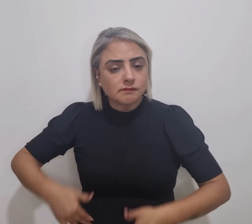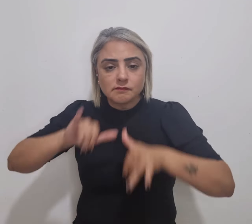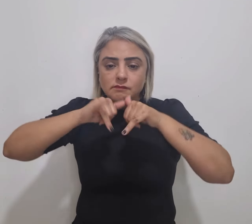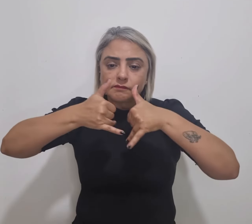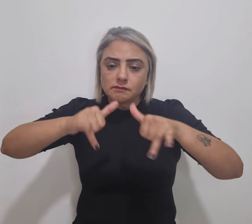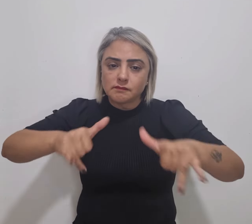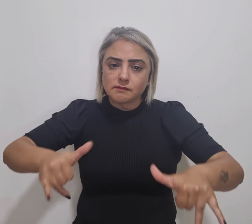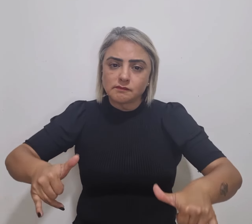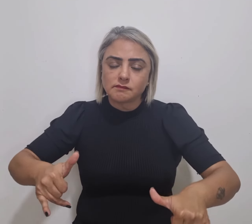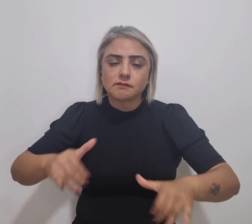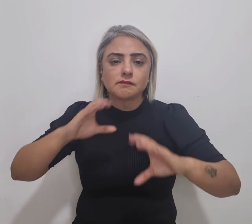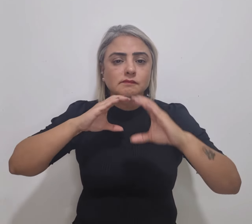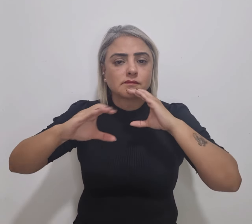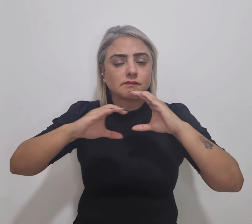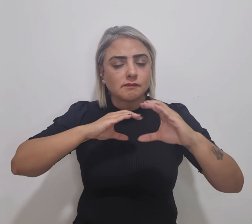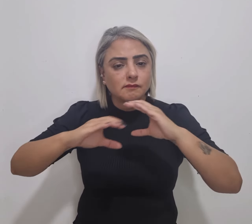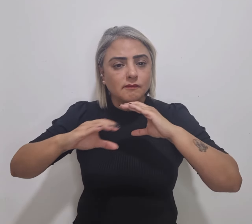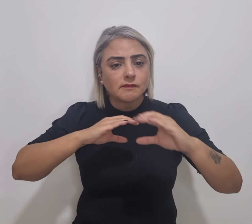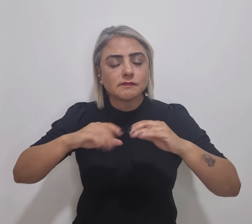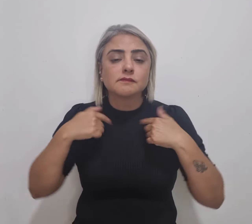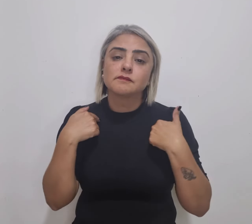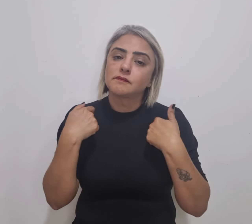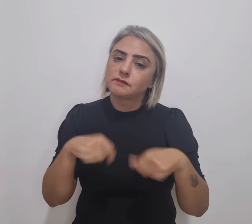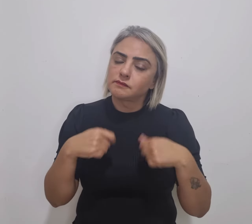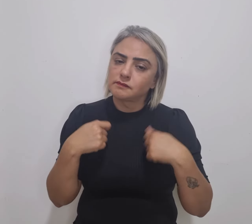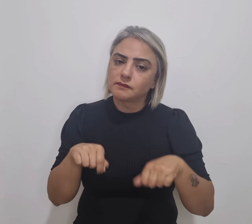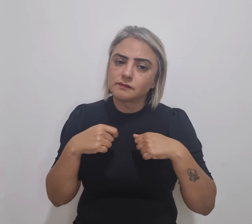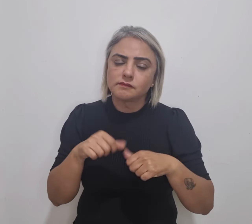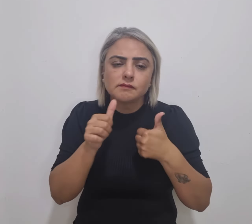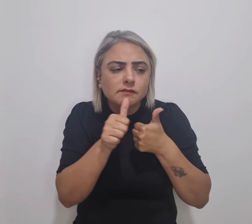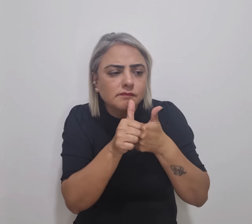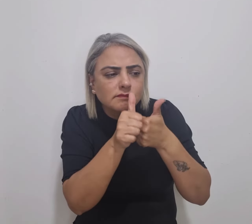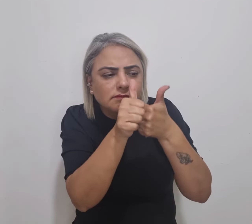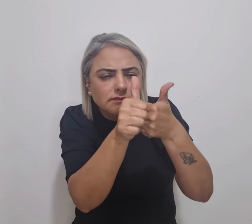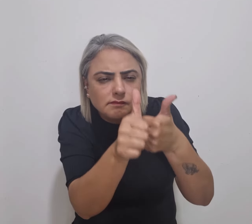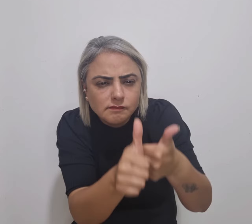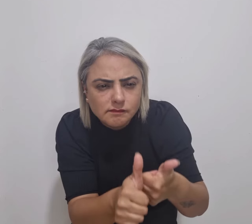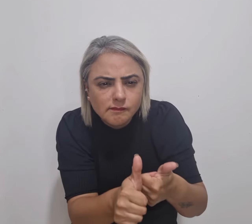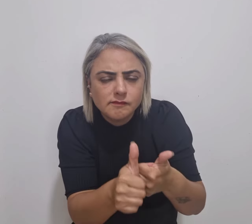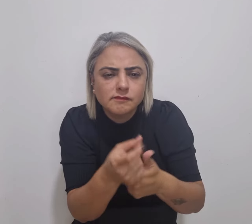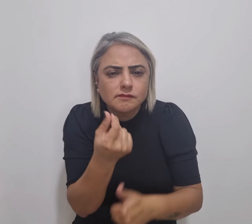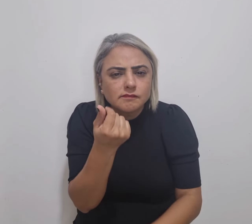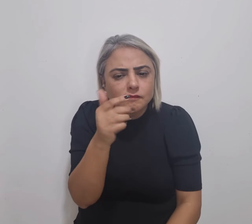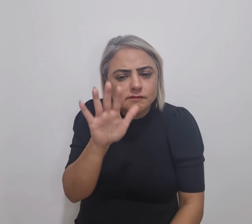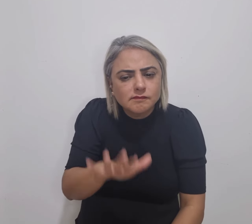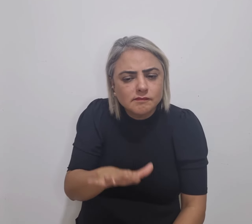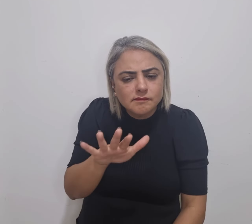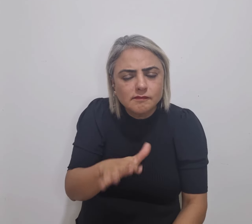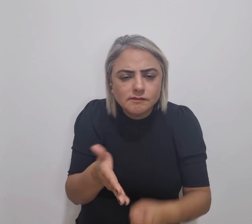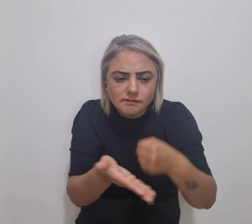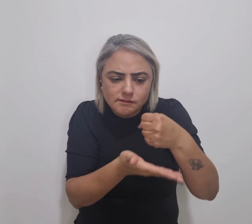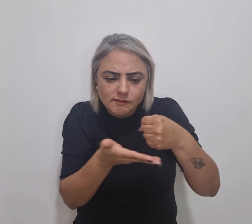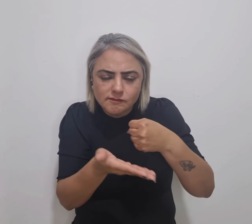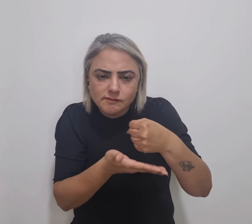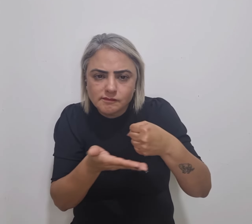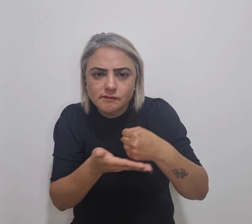e comunicações precisa ser acompanhada de preços básicos, o mais